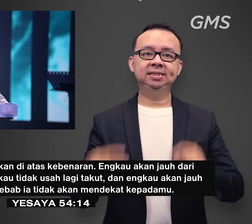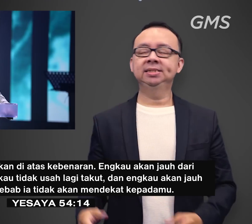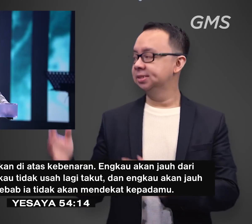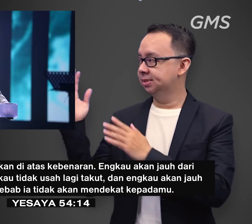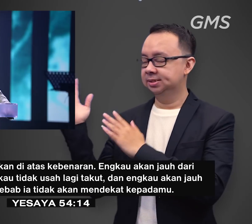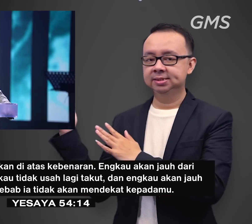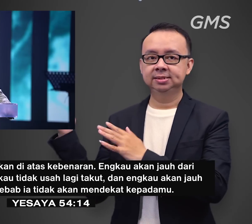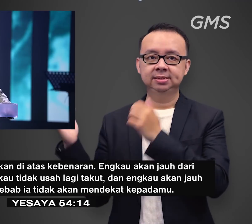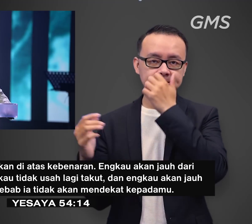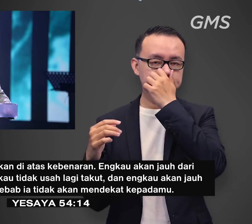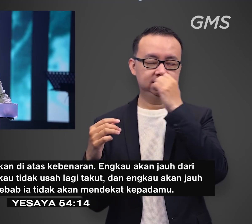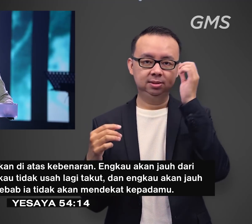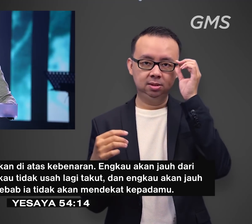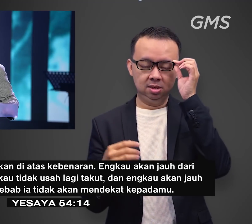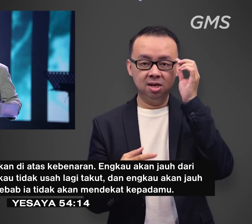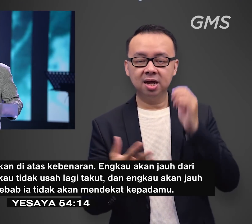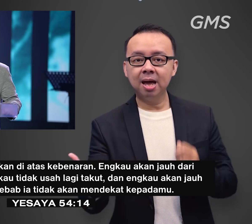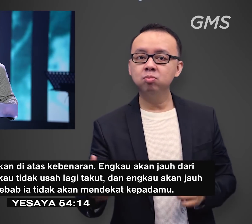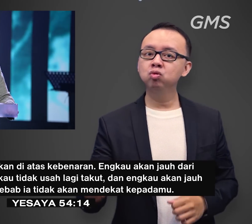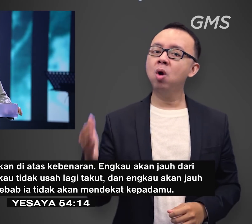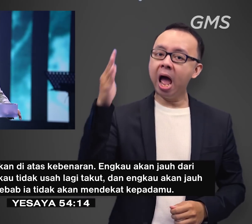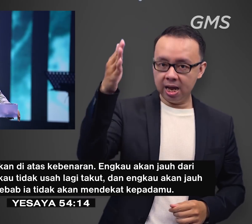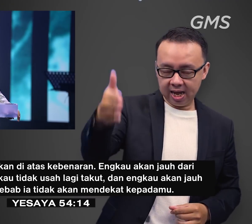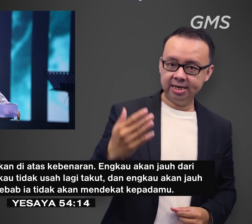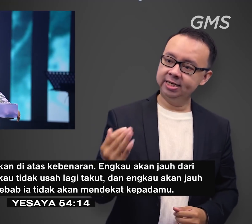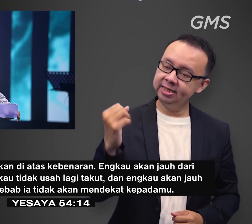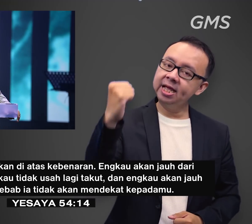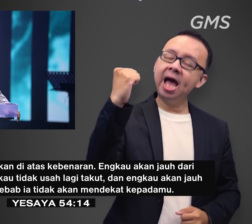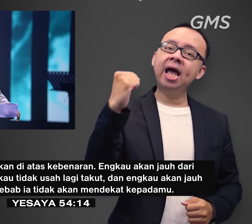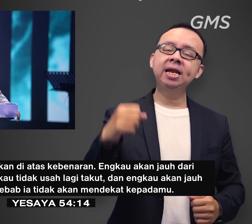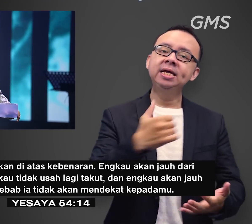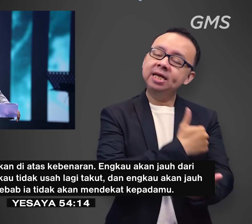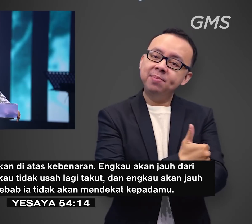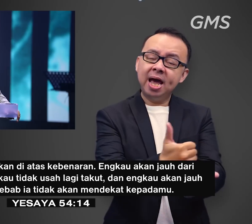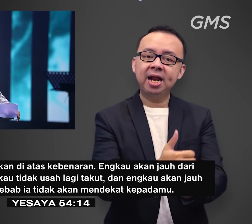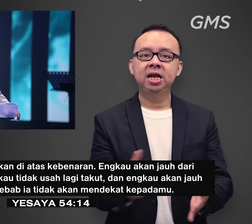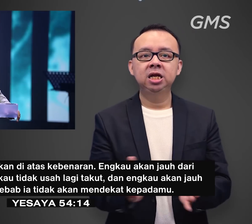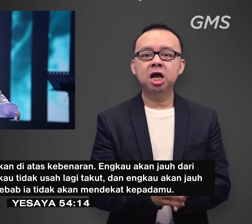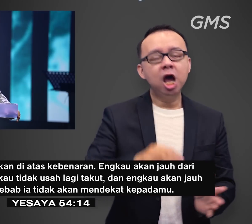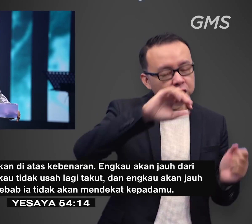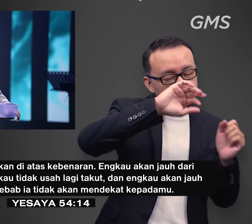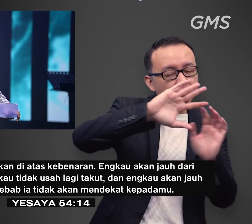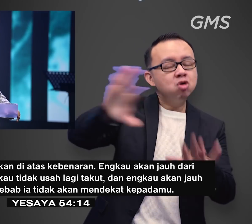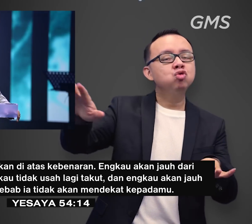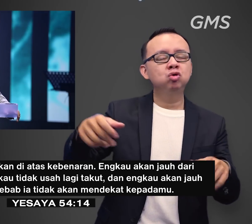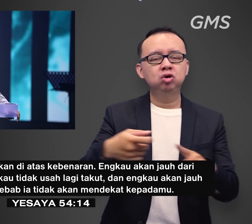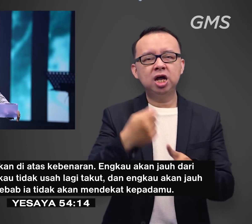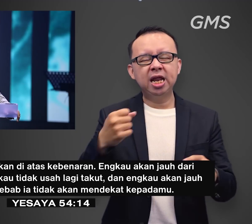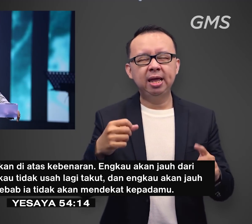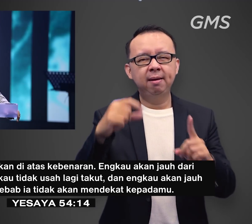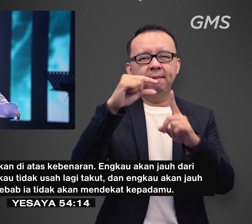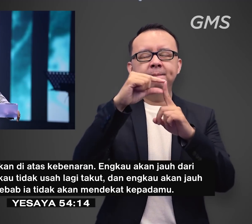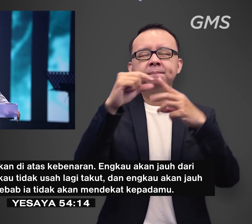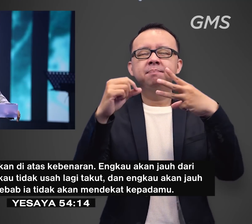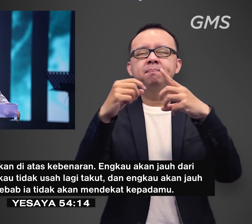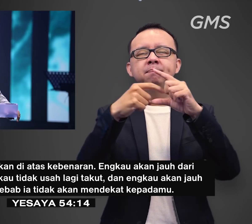Engkau akan ditegakkan di atas kebenaran. Engkau akan jauh dari pemerasan. Sebab engkau